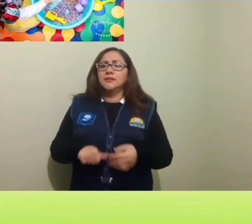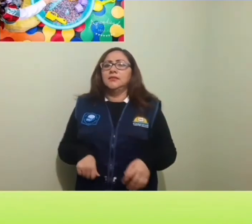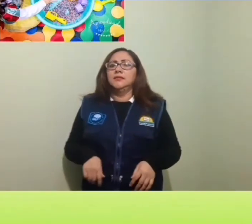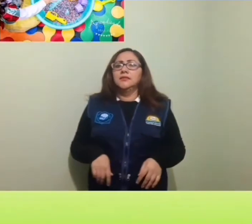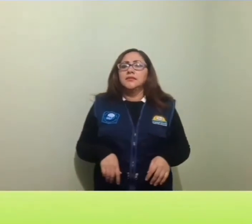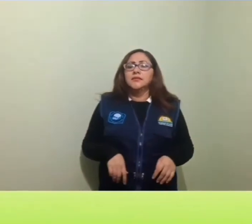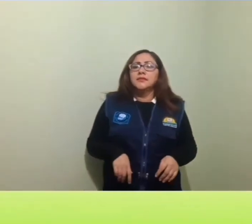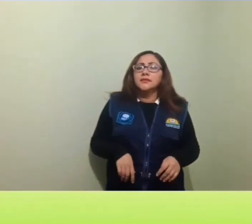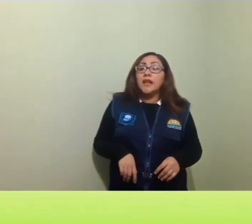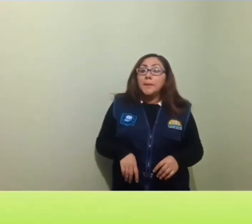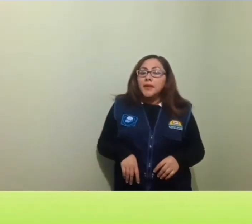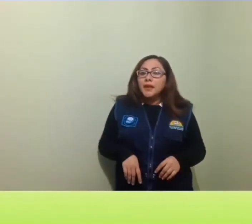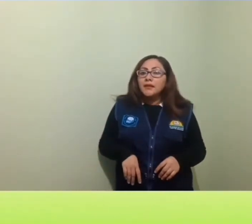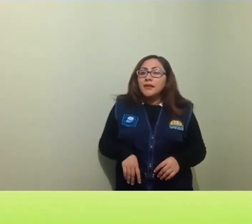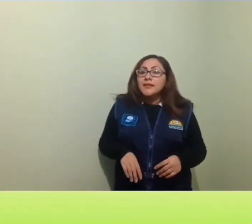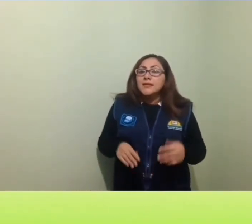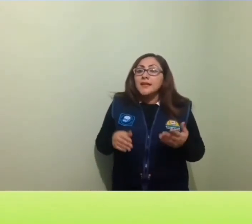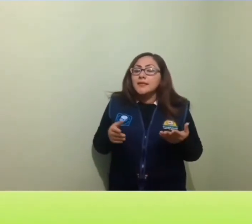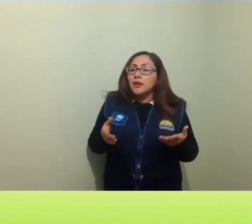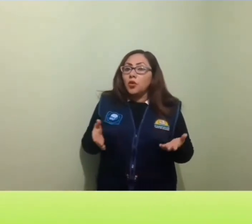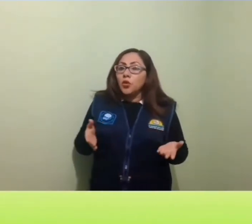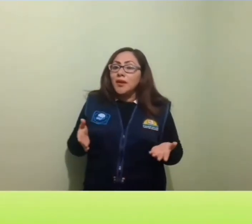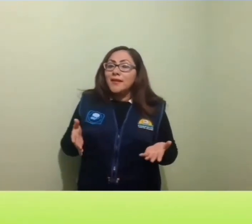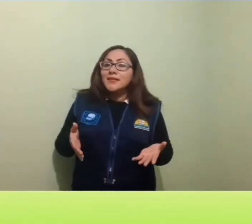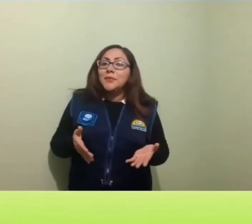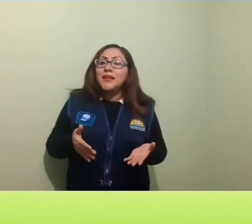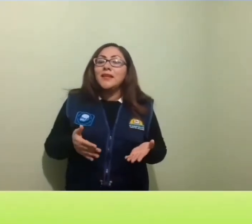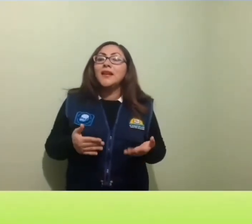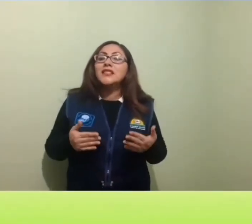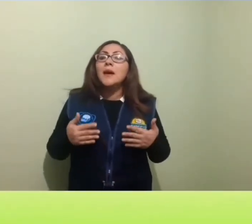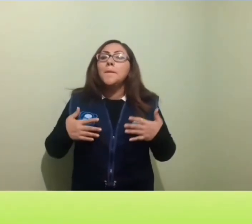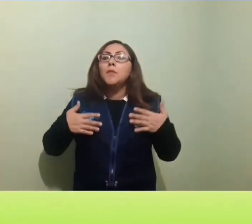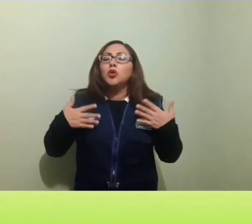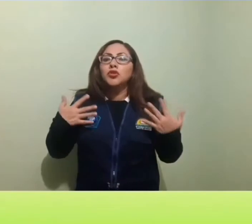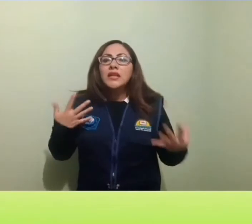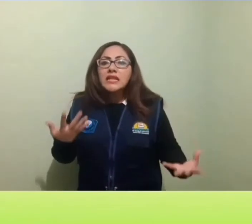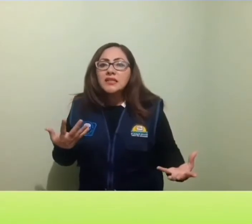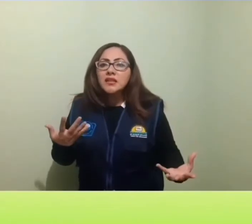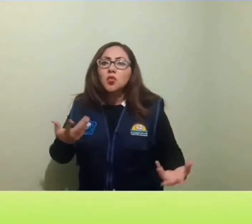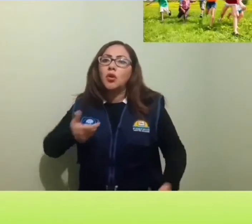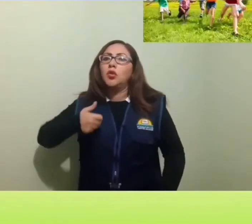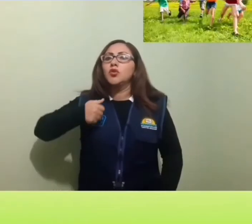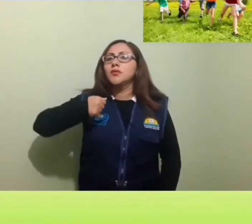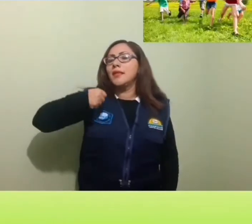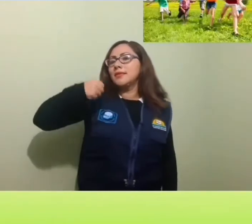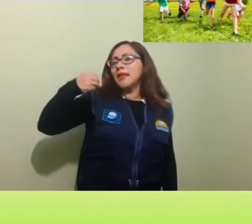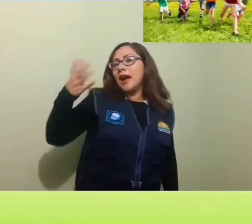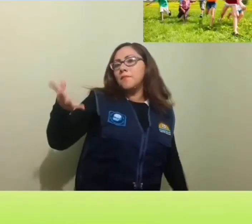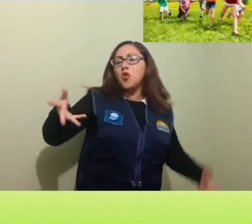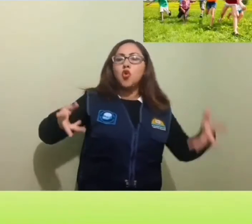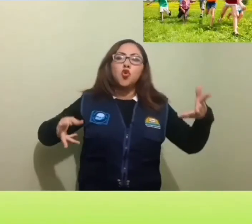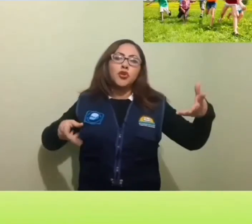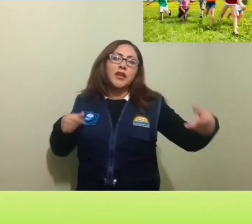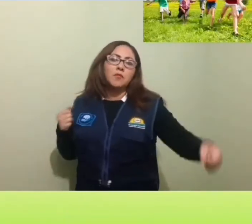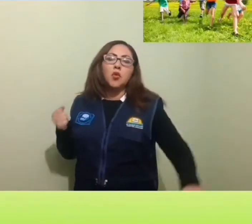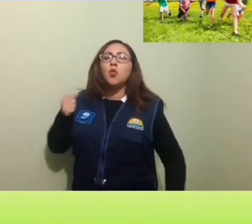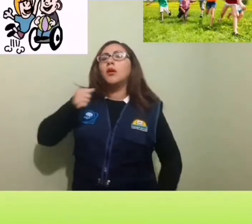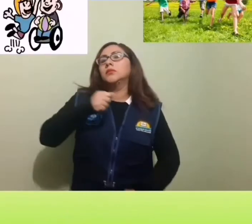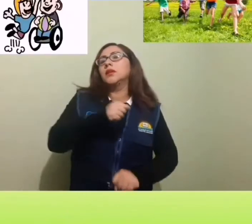También se desarrollan las habilidades motrices Cuando saltamos Cuando Corremos Jugamos a las